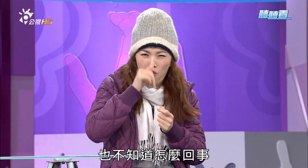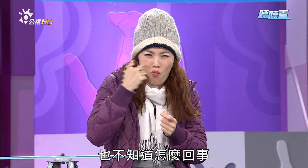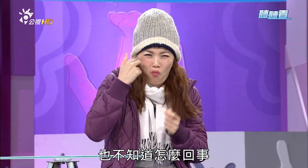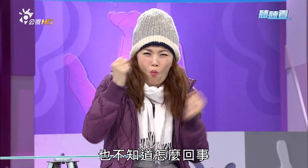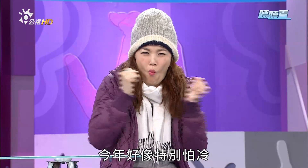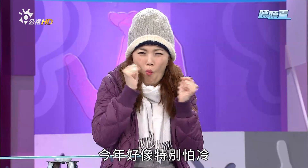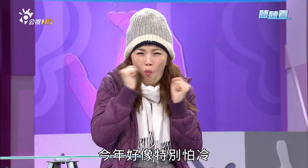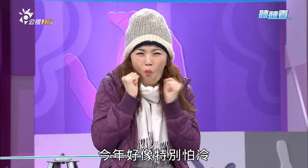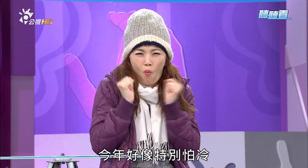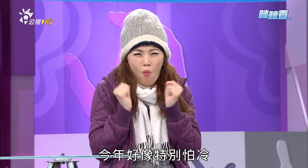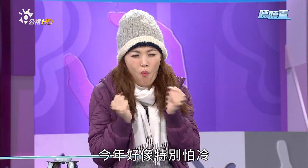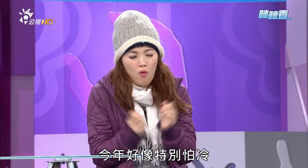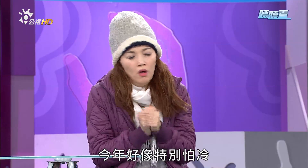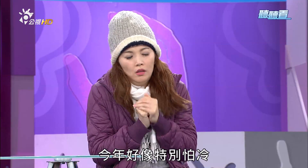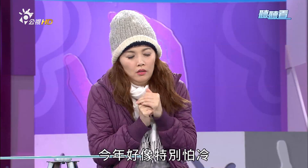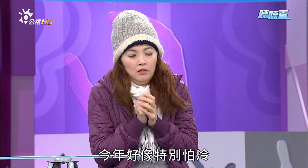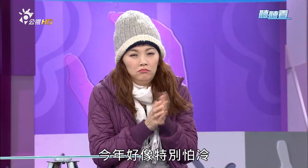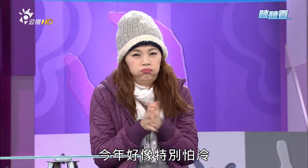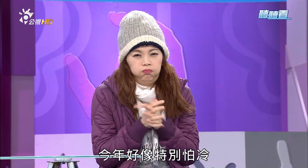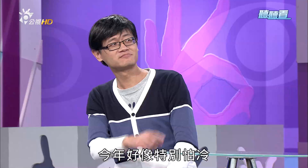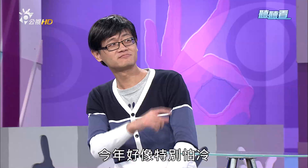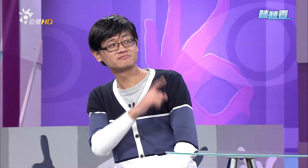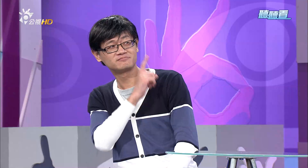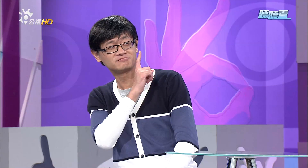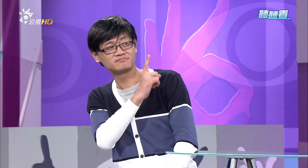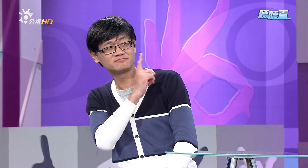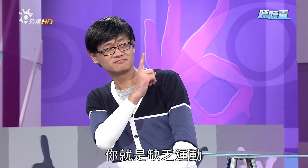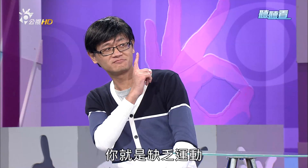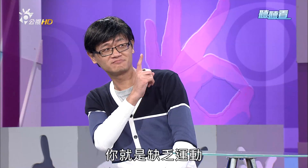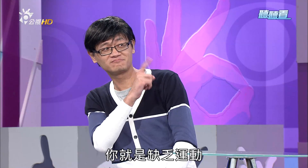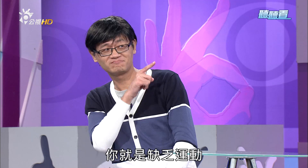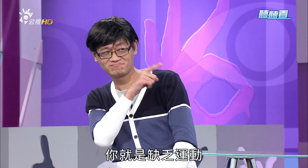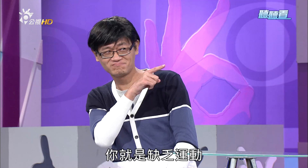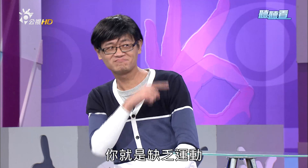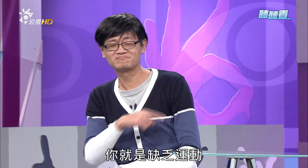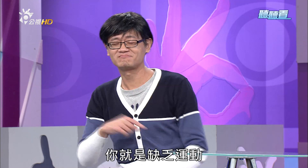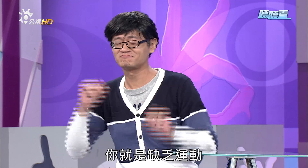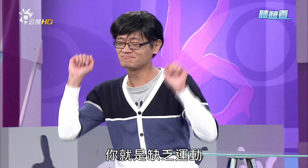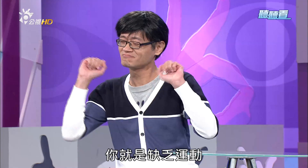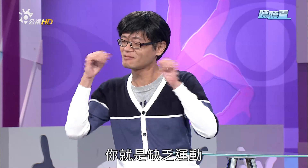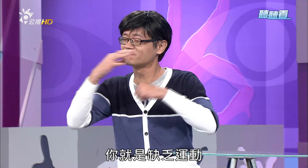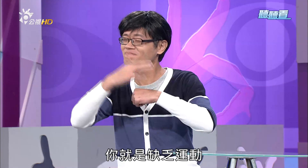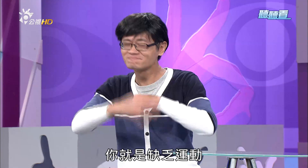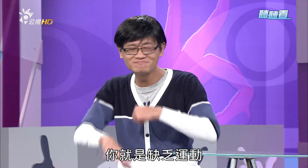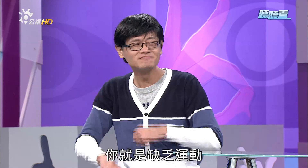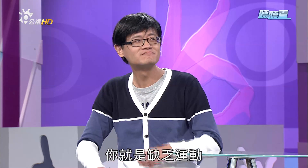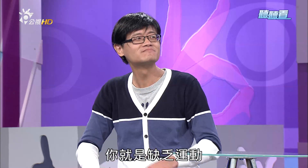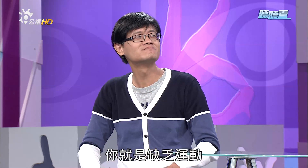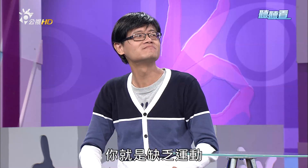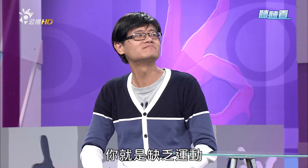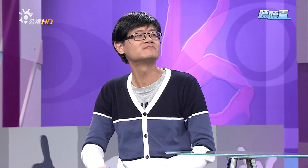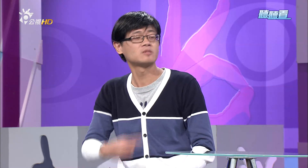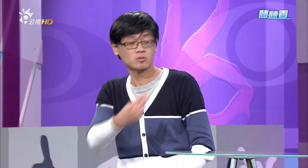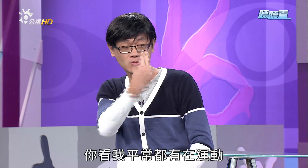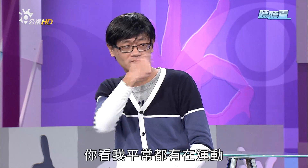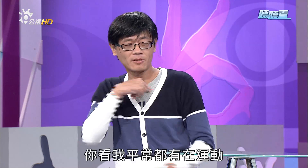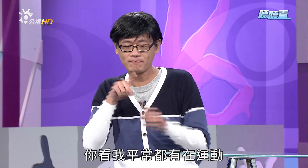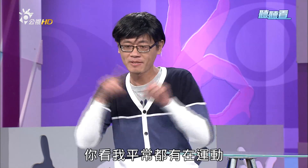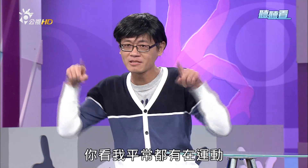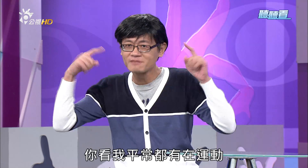事，今年好像特别怕冷。 你呀、就是缺乏运动。你看我平常